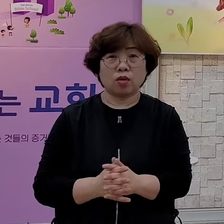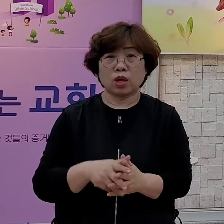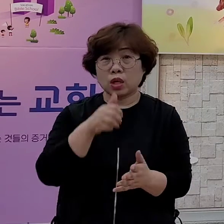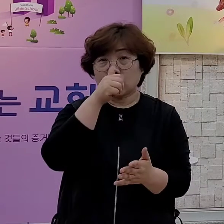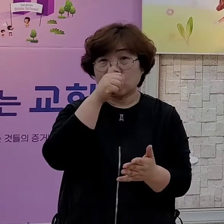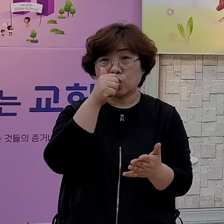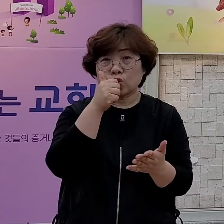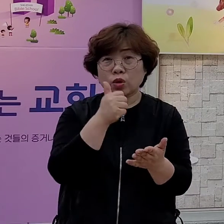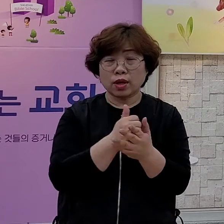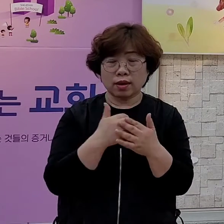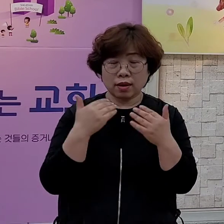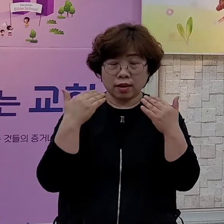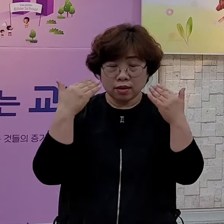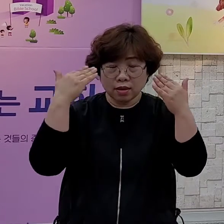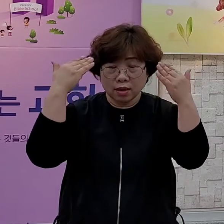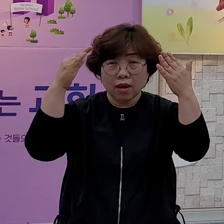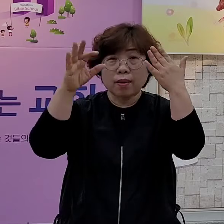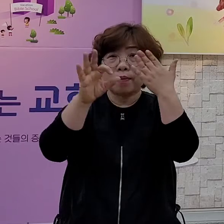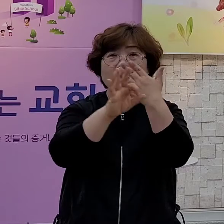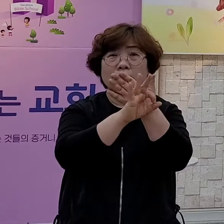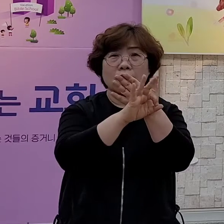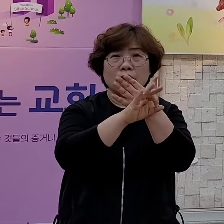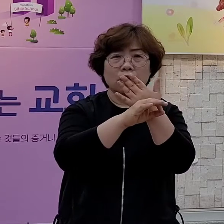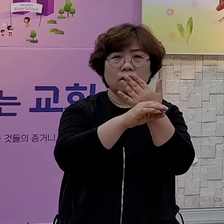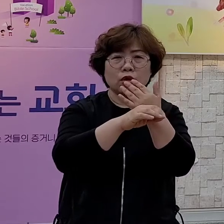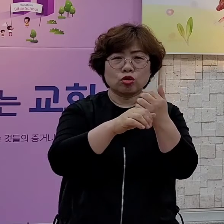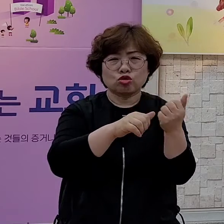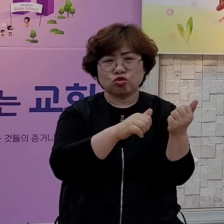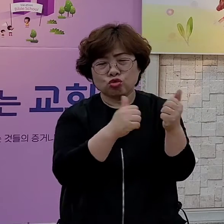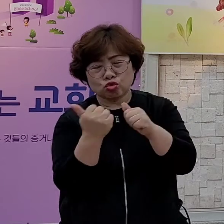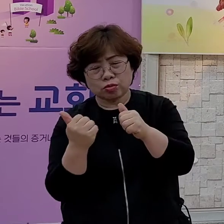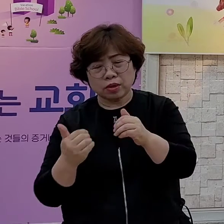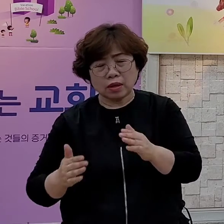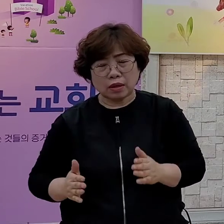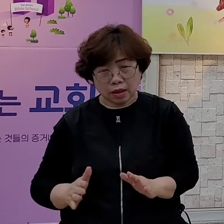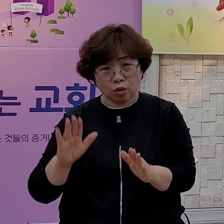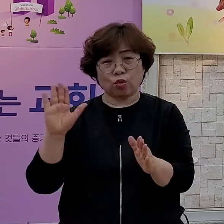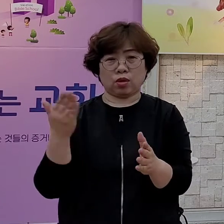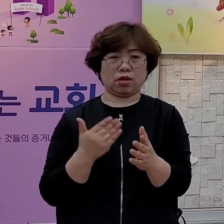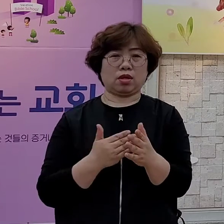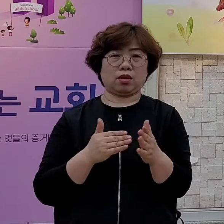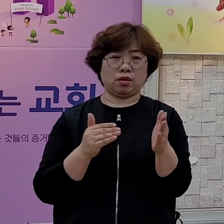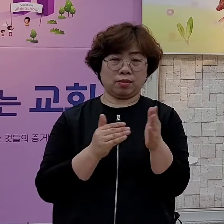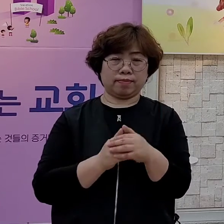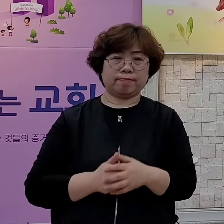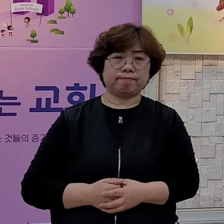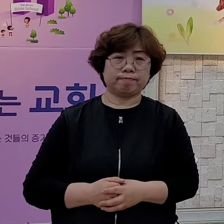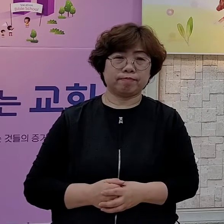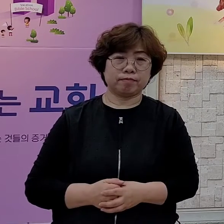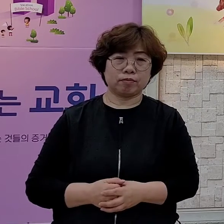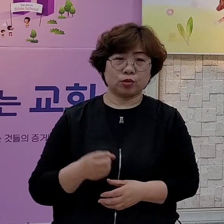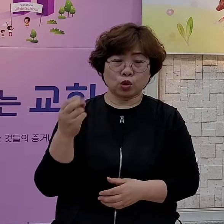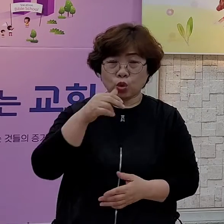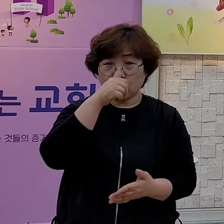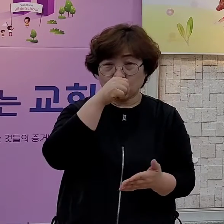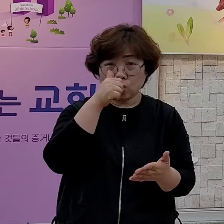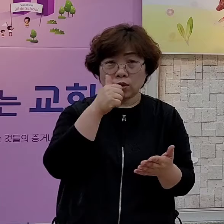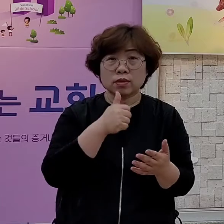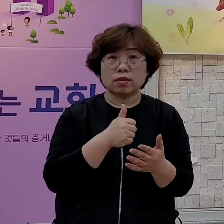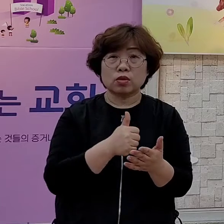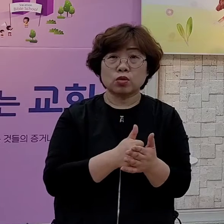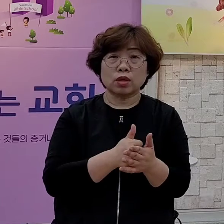욕심이 잉태한 즉 이제 어디까지 간다고? 죄를 낳는다. 그리고 죄가